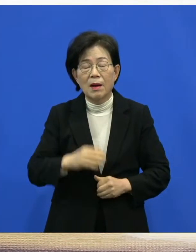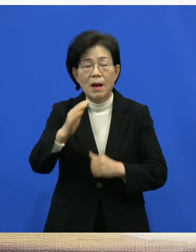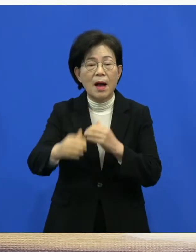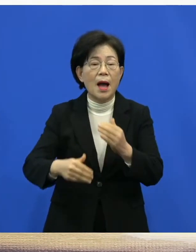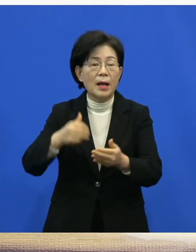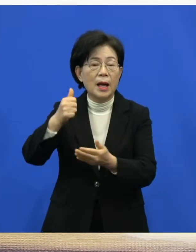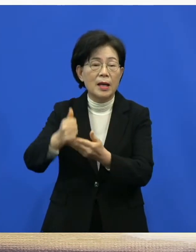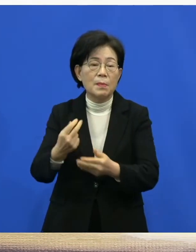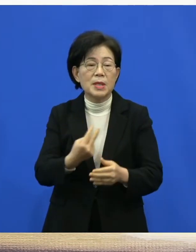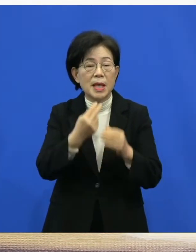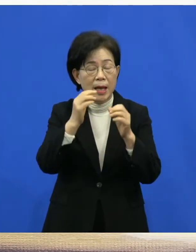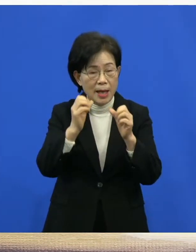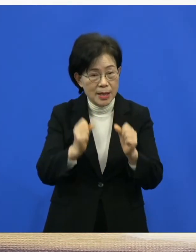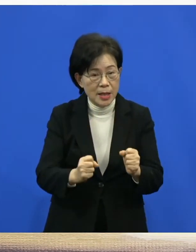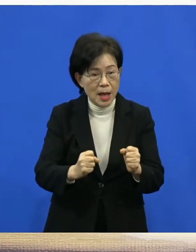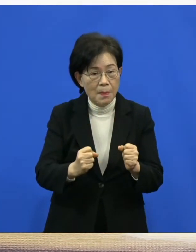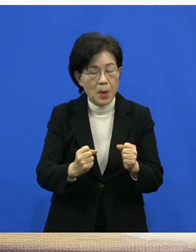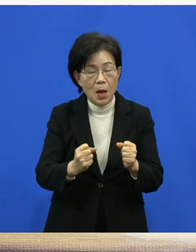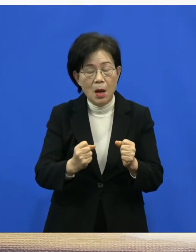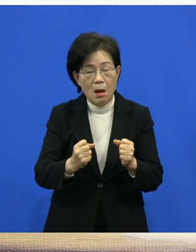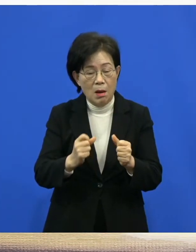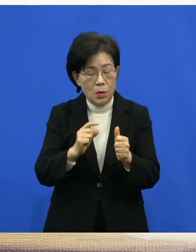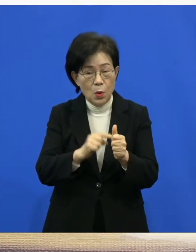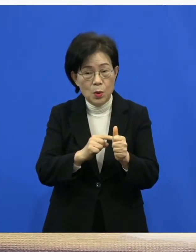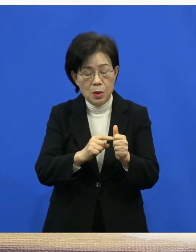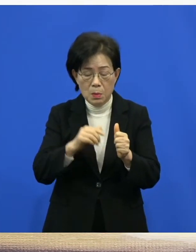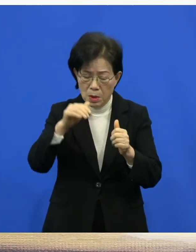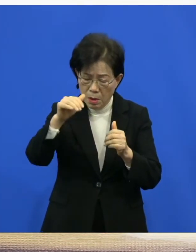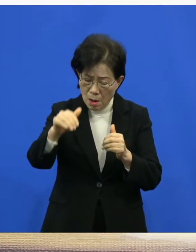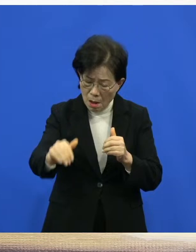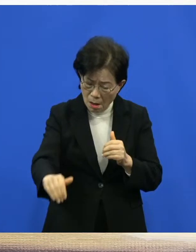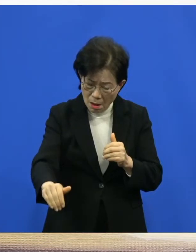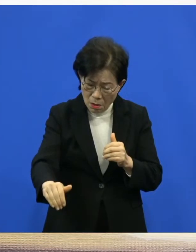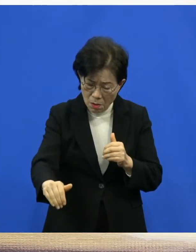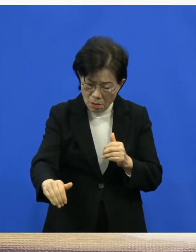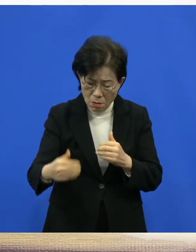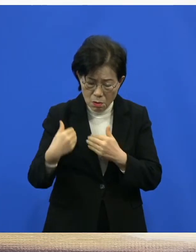하나님이 살아계시다면 요셉이 내려가도록 내버려 두서는 안 되죠.